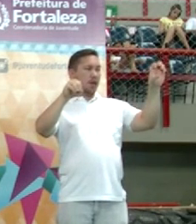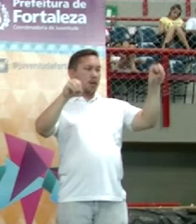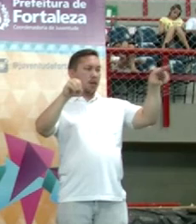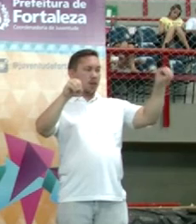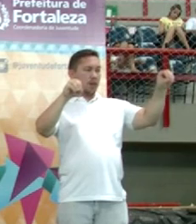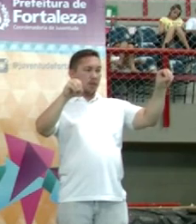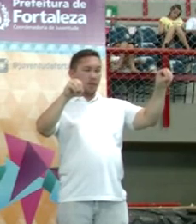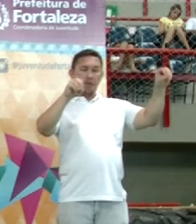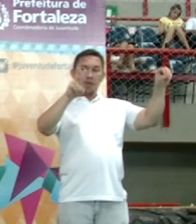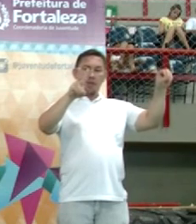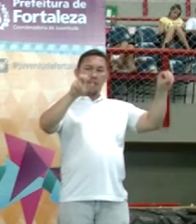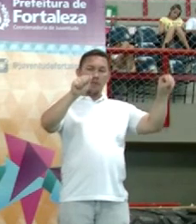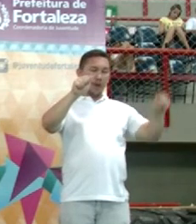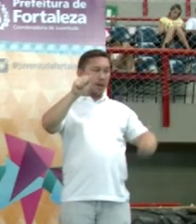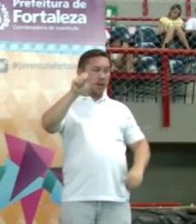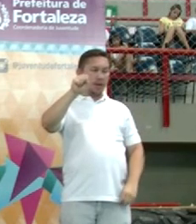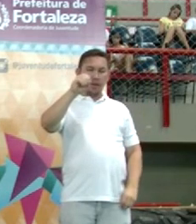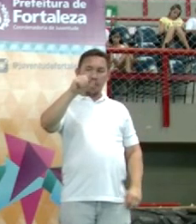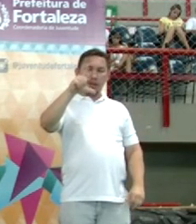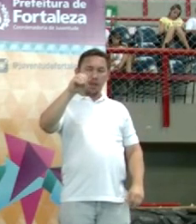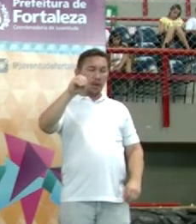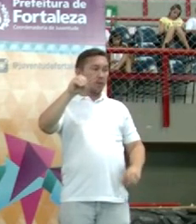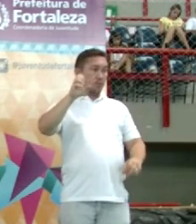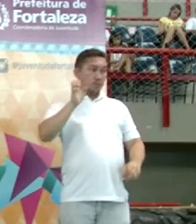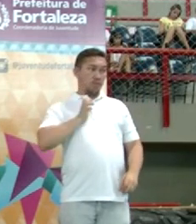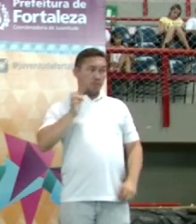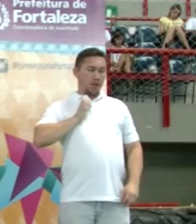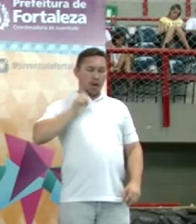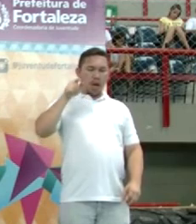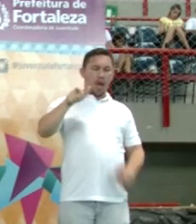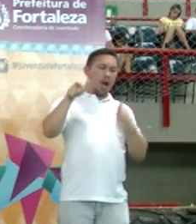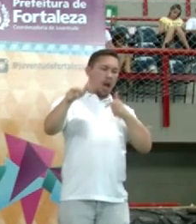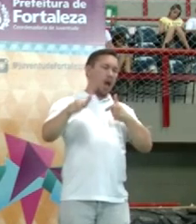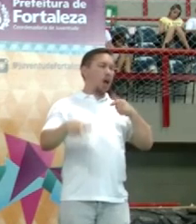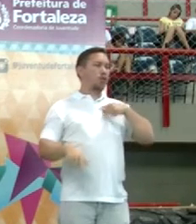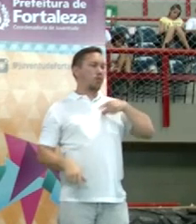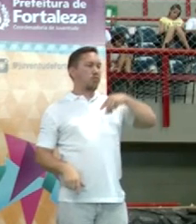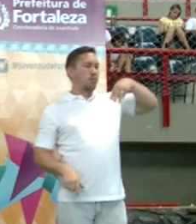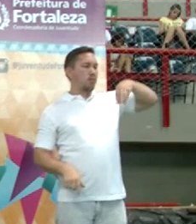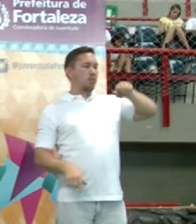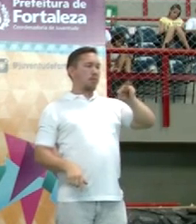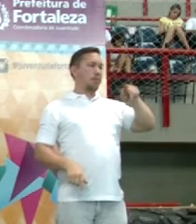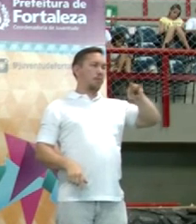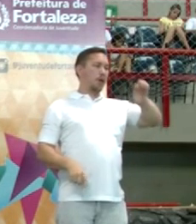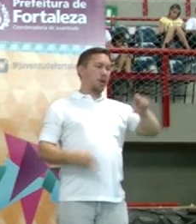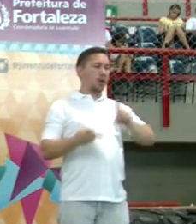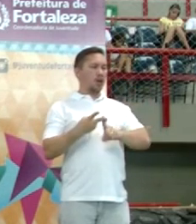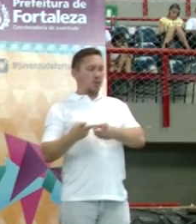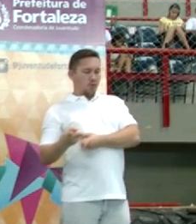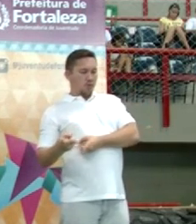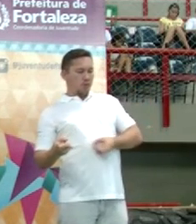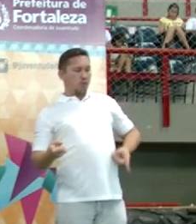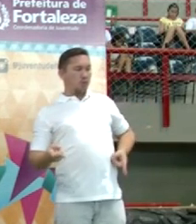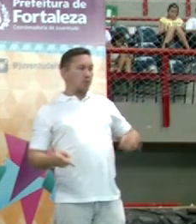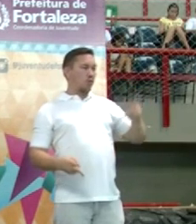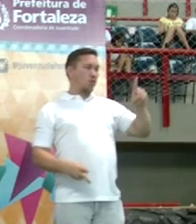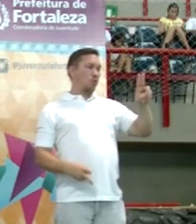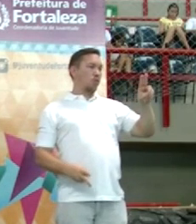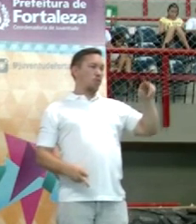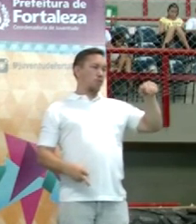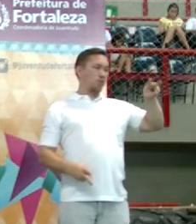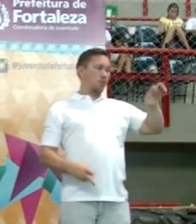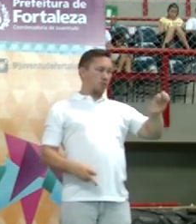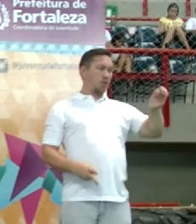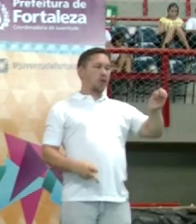vamos lá, um vassalo rico era um marquês, era um conde, um duque. Aí se você baixar